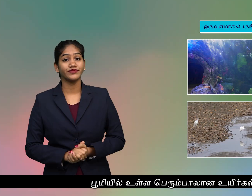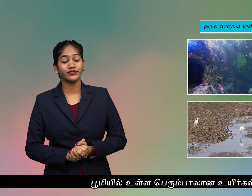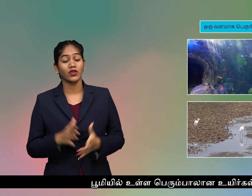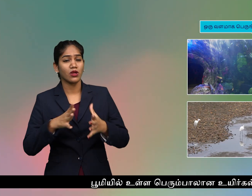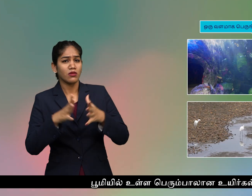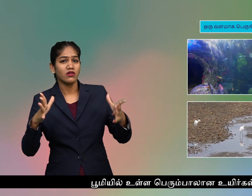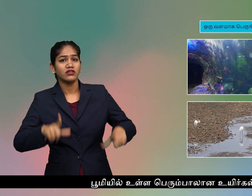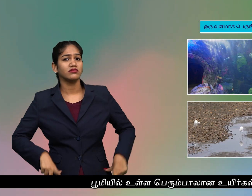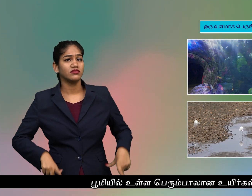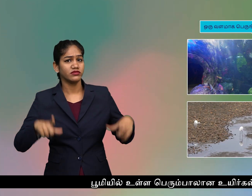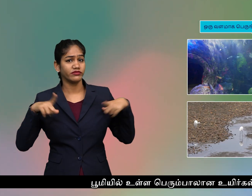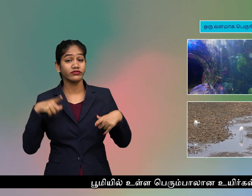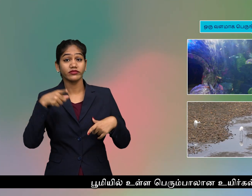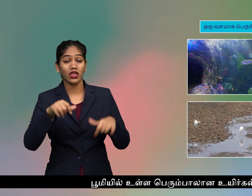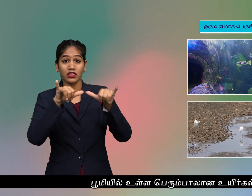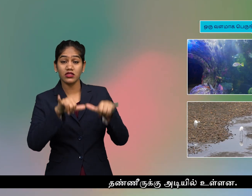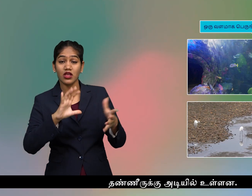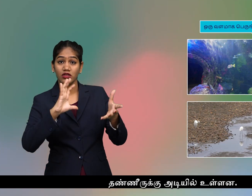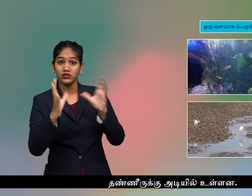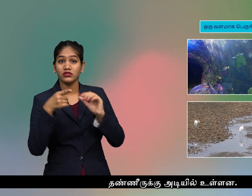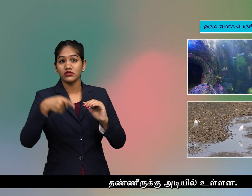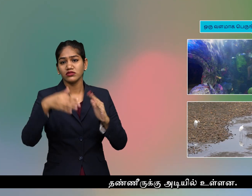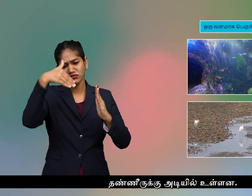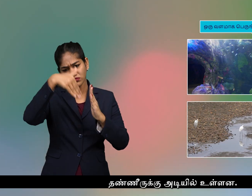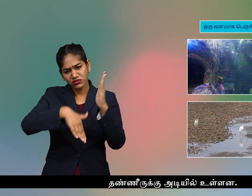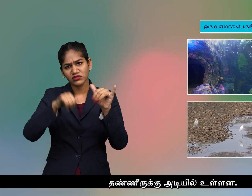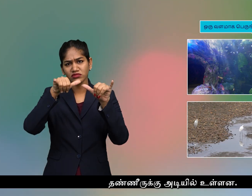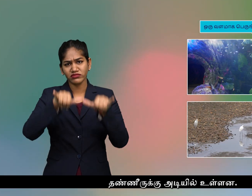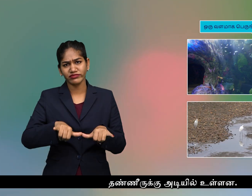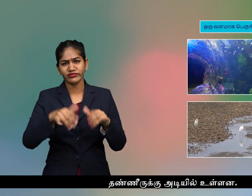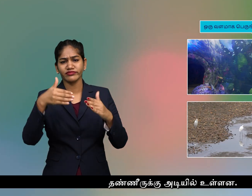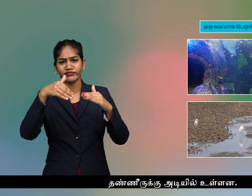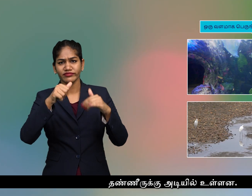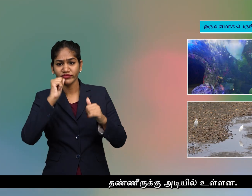பூமியில் உள்ள பெரும்பாலான உயிர்கள் தண்ணீருக்கு அடியில் உள்ளன.